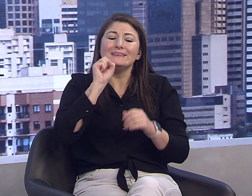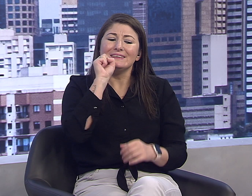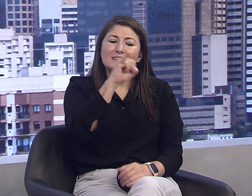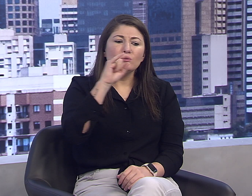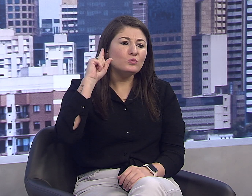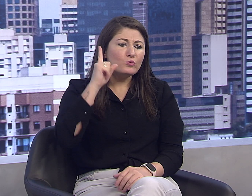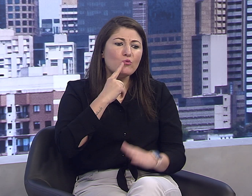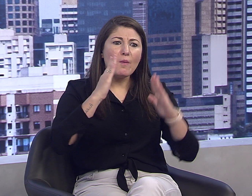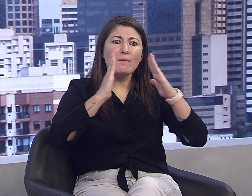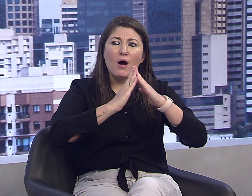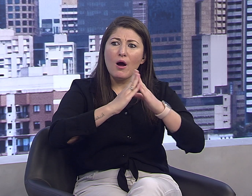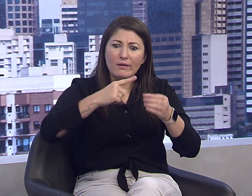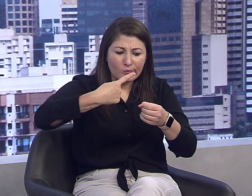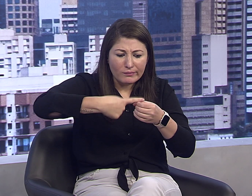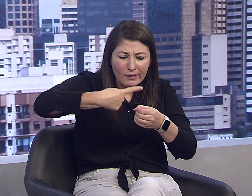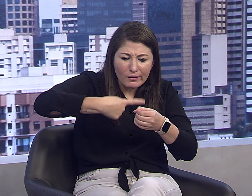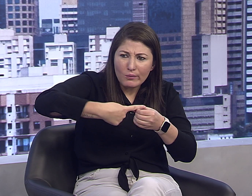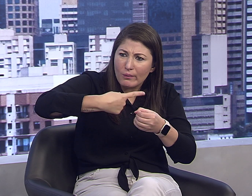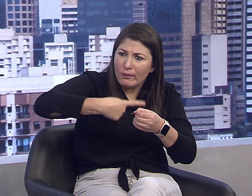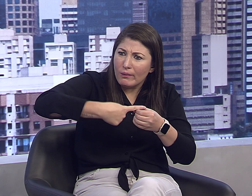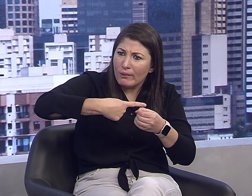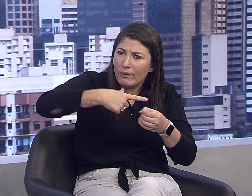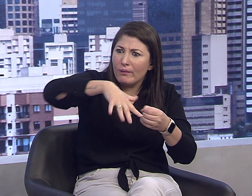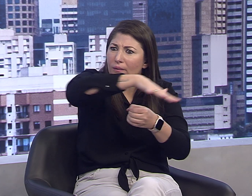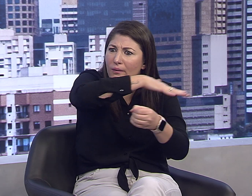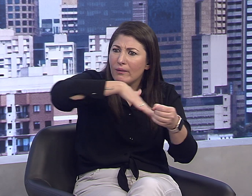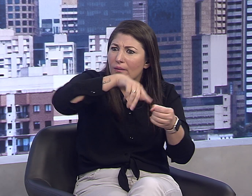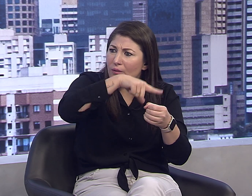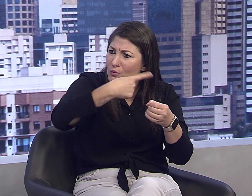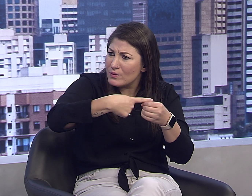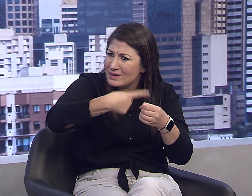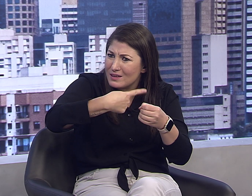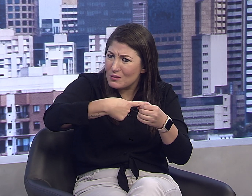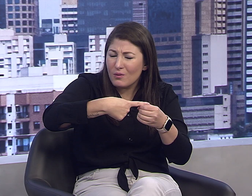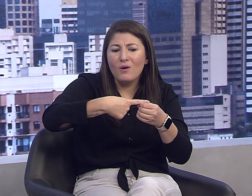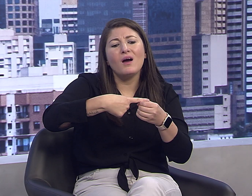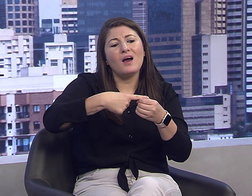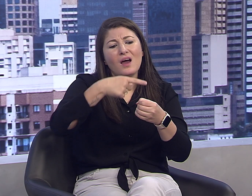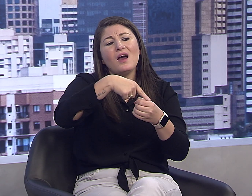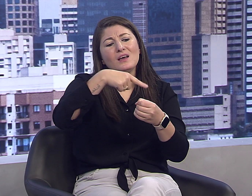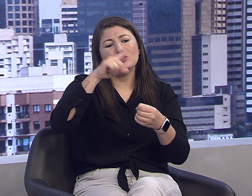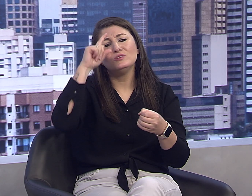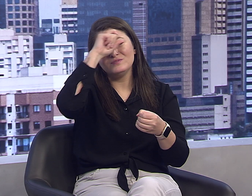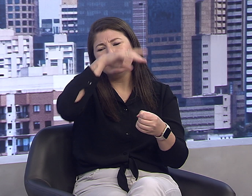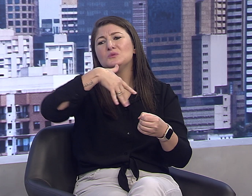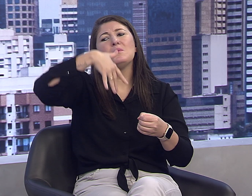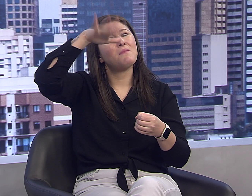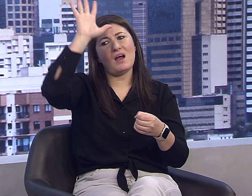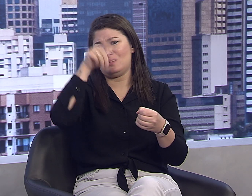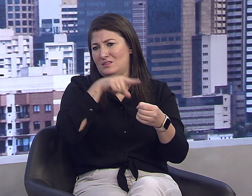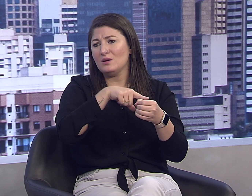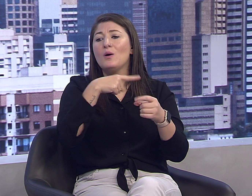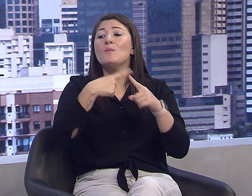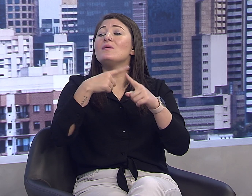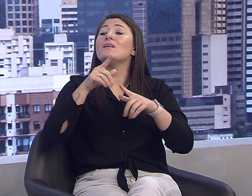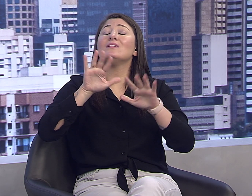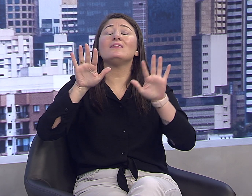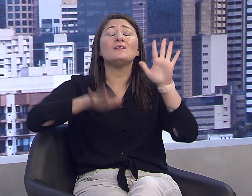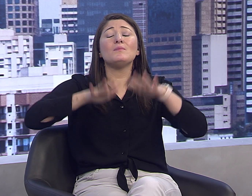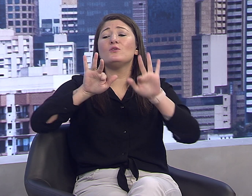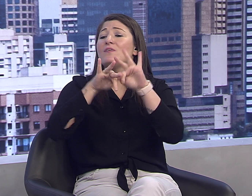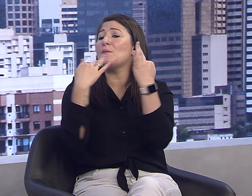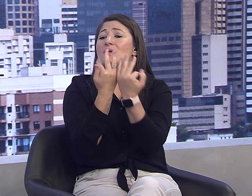deste contexto. Mas vamos supor que este surdo esteja num contexto rural, no